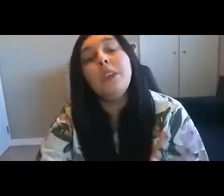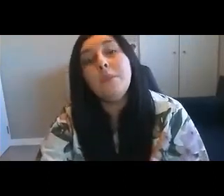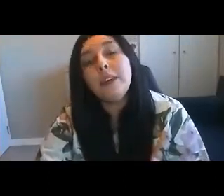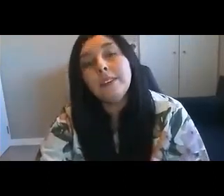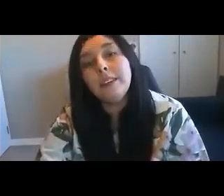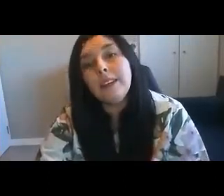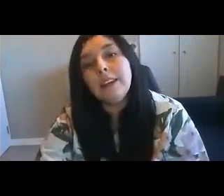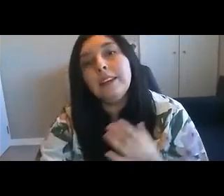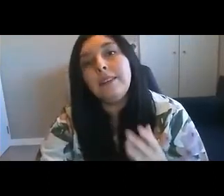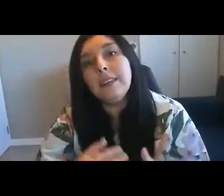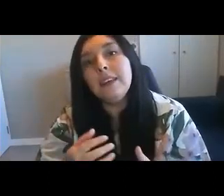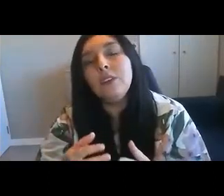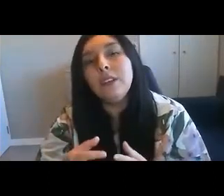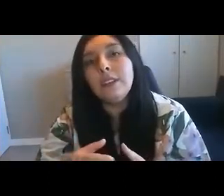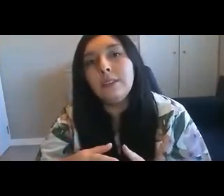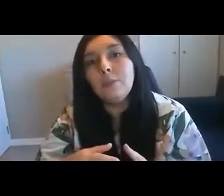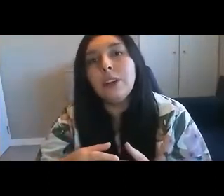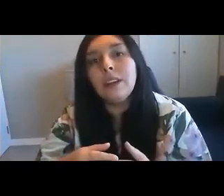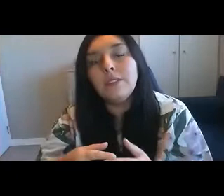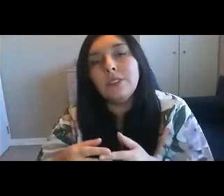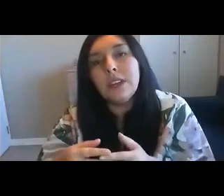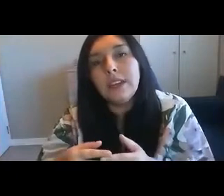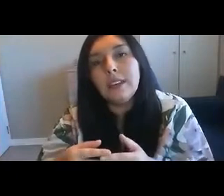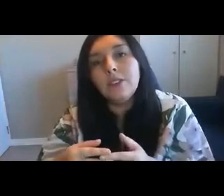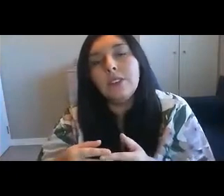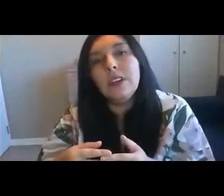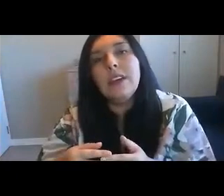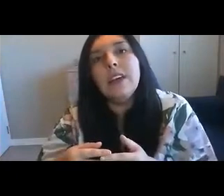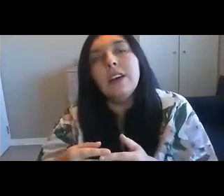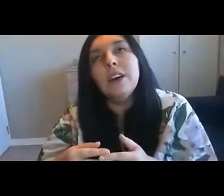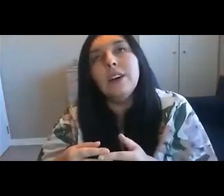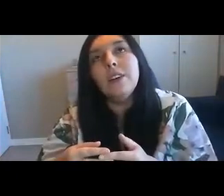porque puede ser que las actividades no estén muy relacionadas